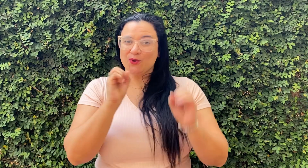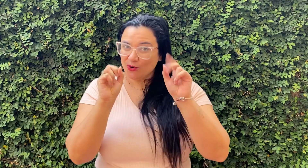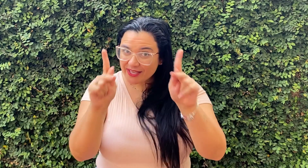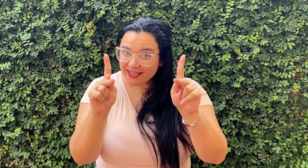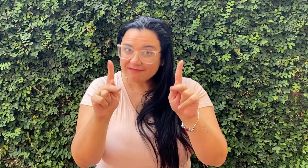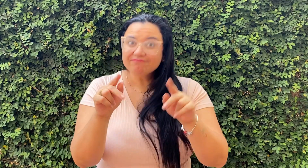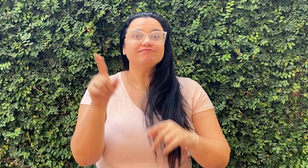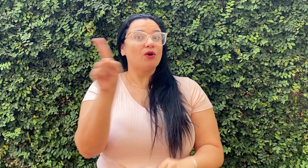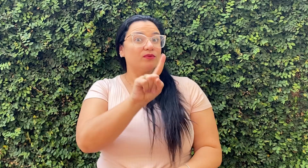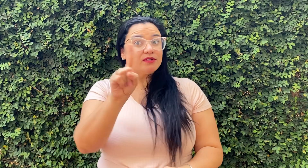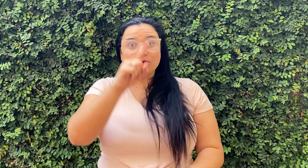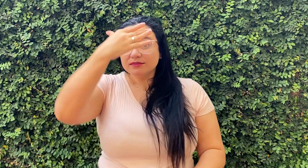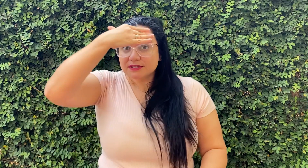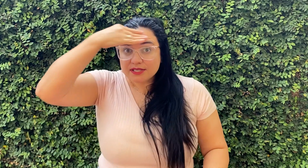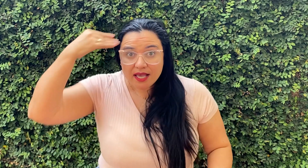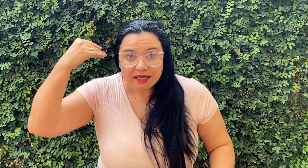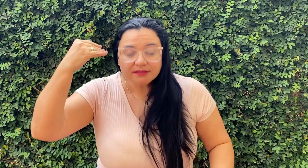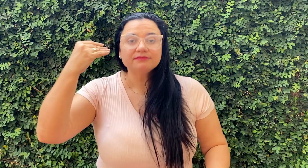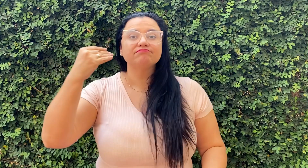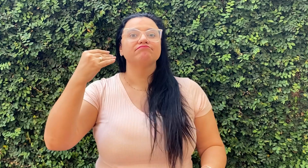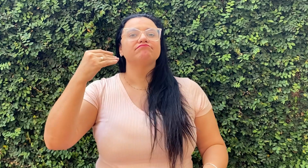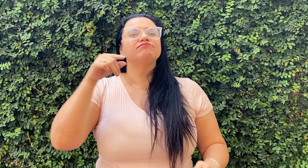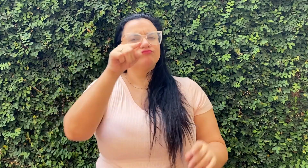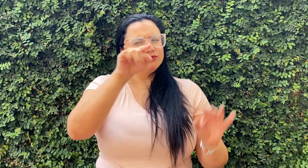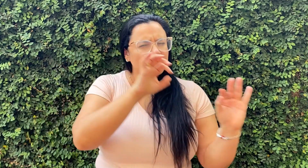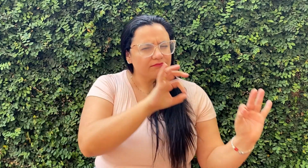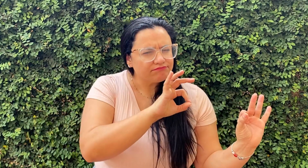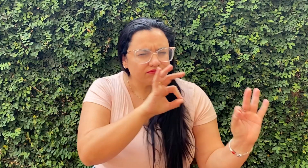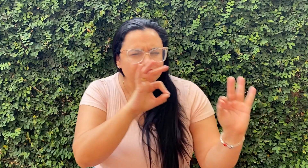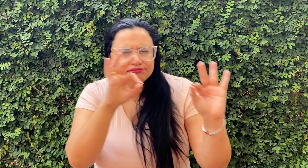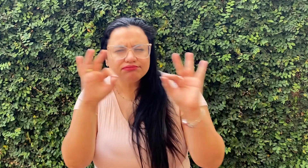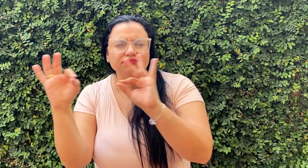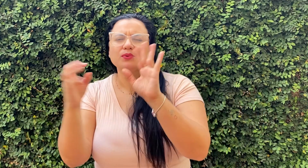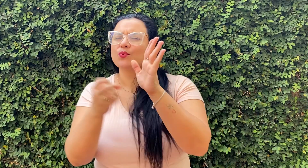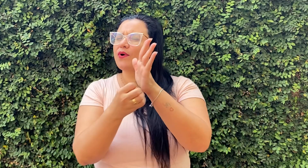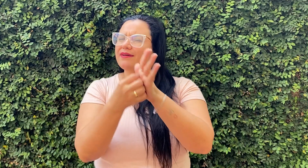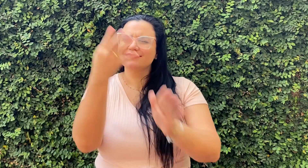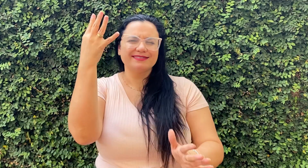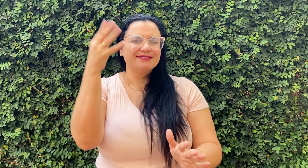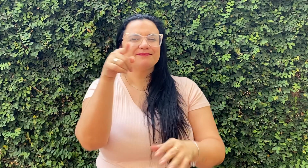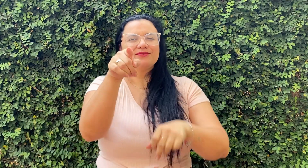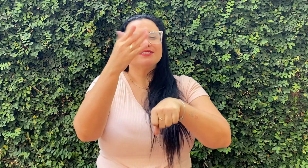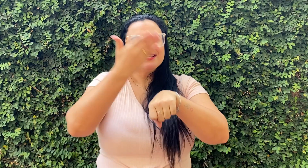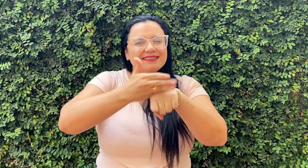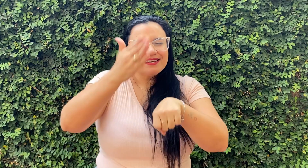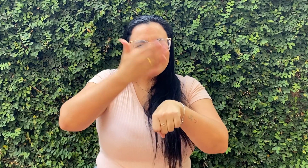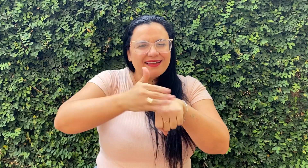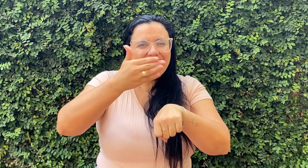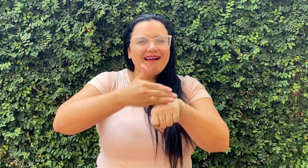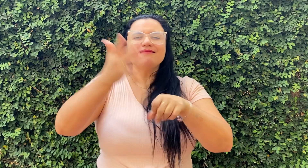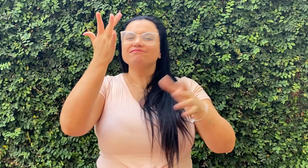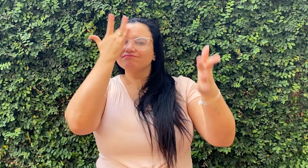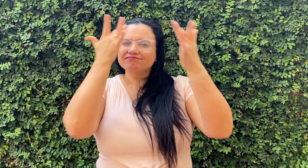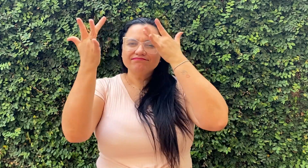Ok? Não esqueça de assistir quantas vezes for necessário para você memorizar